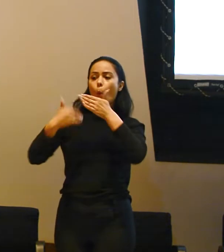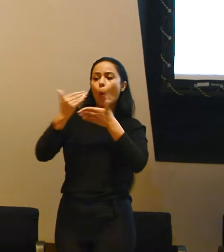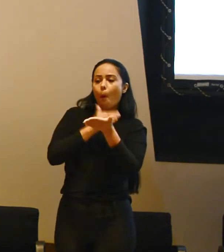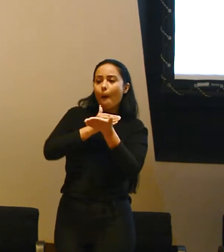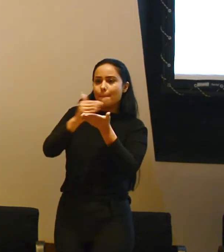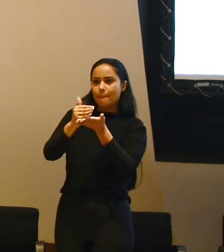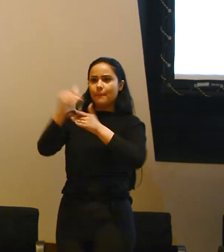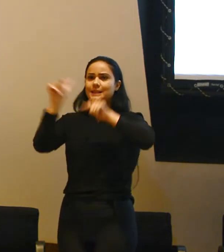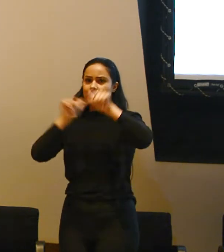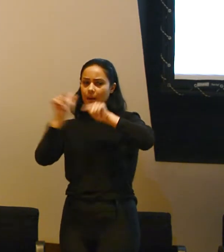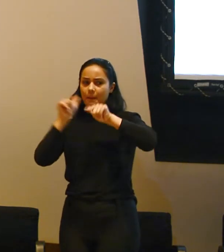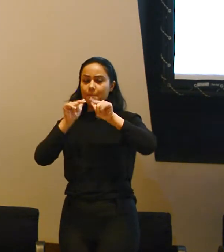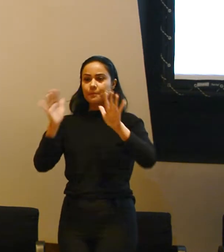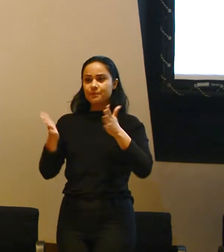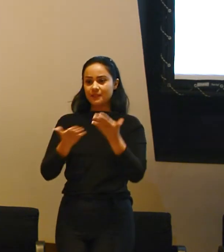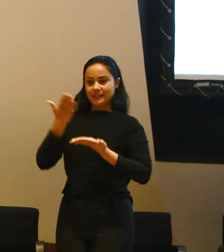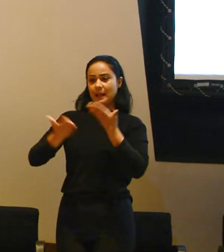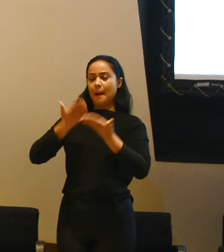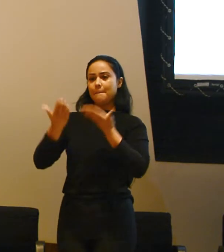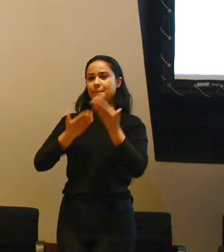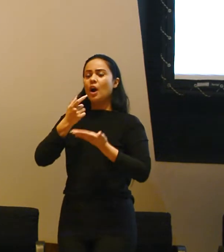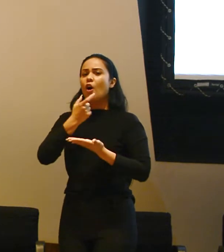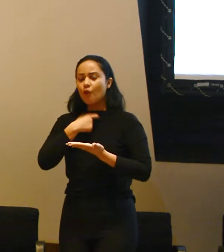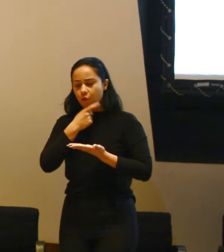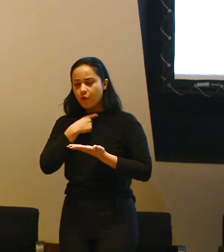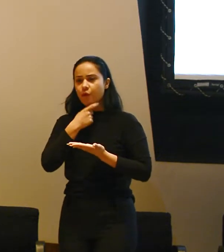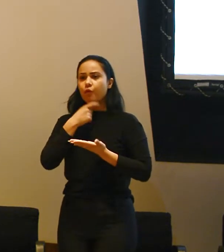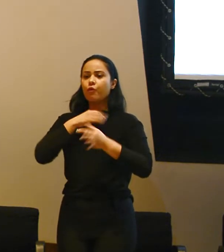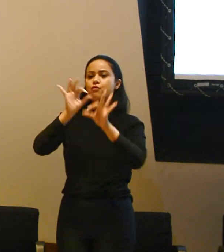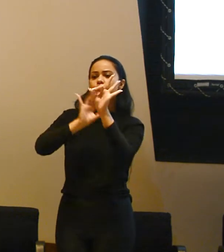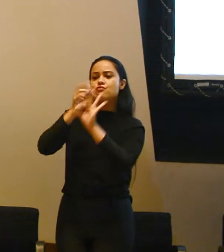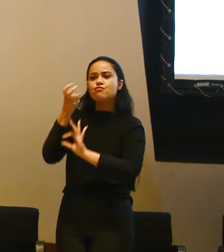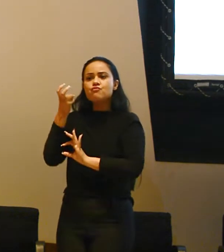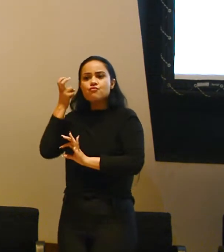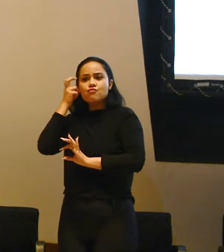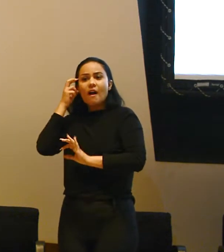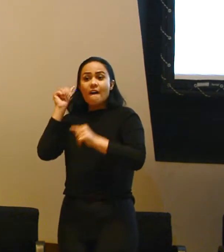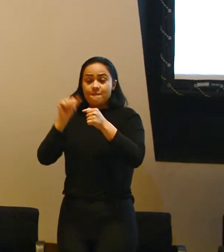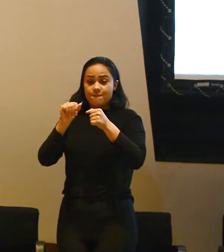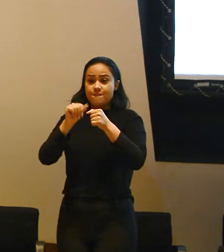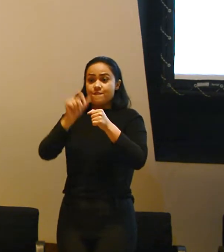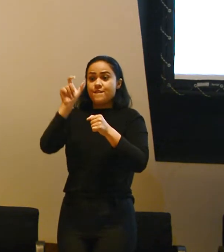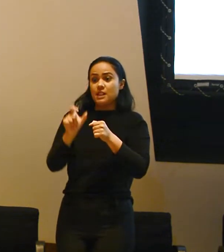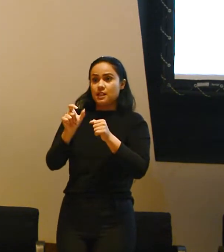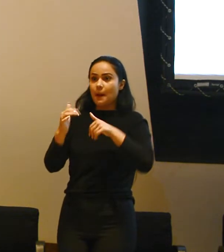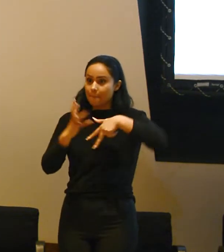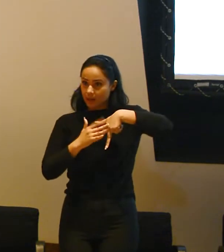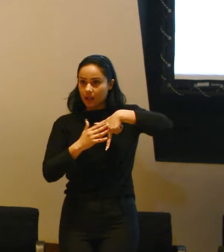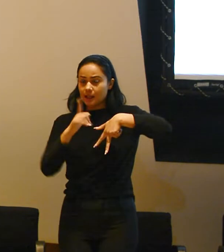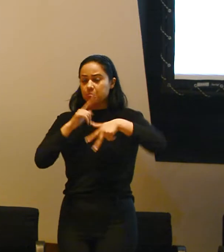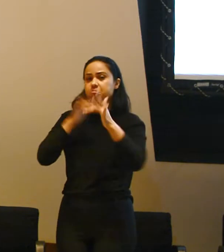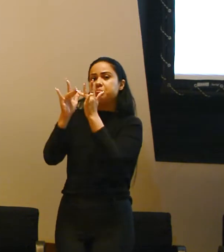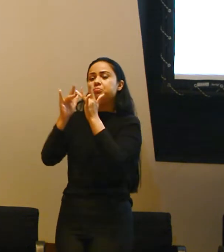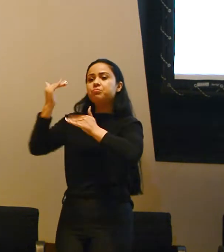um trabalho aí da terapia fonoaudiológica, fazendo a programação do implante, fazendo com que esse paciente tenha um acesso para